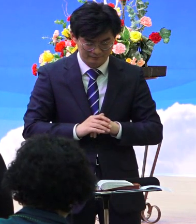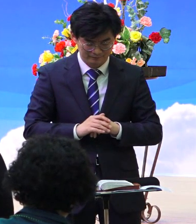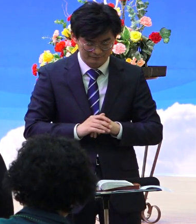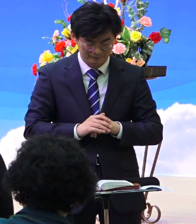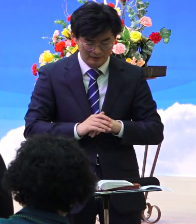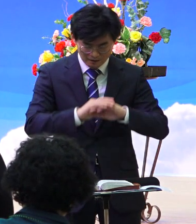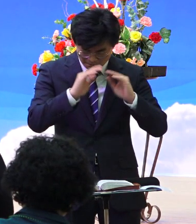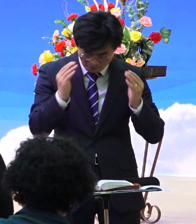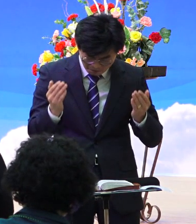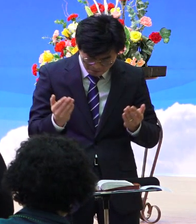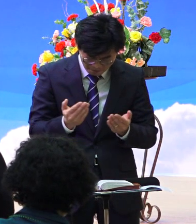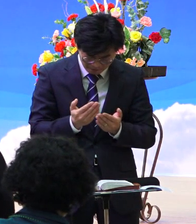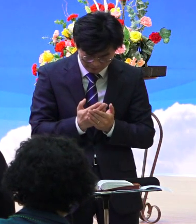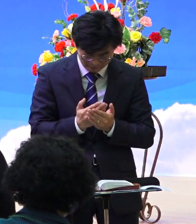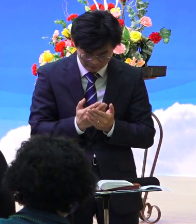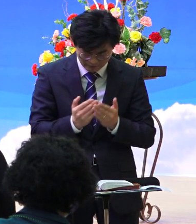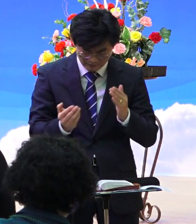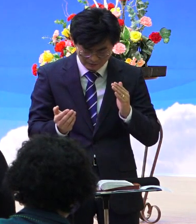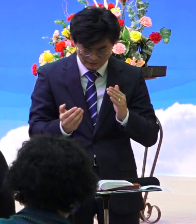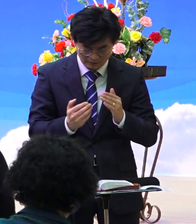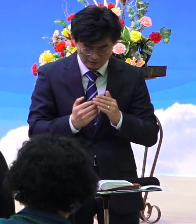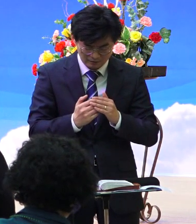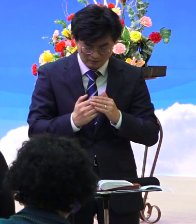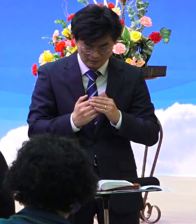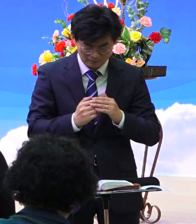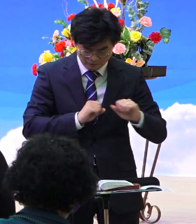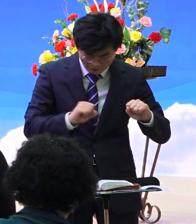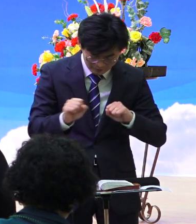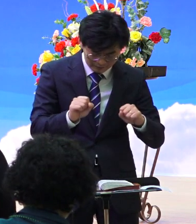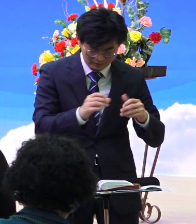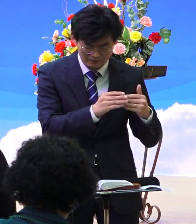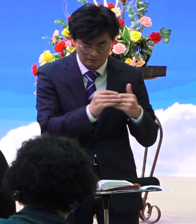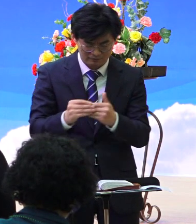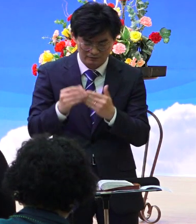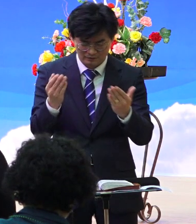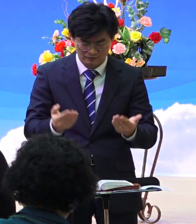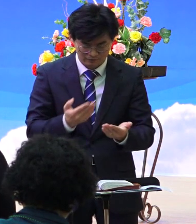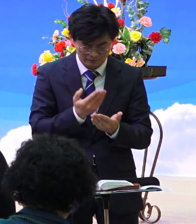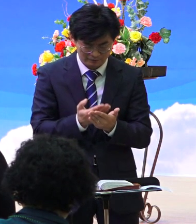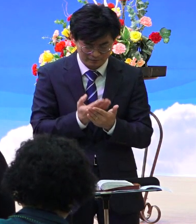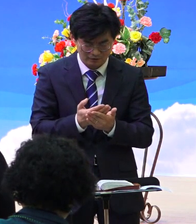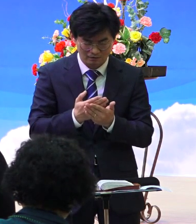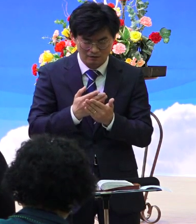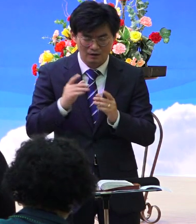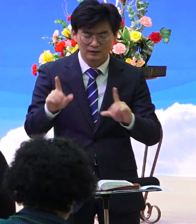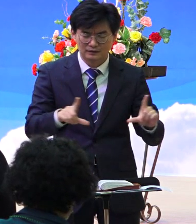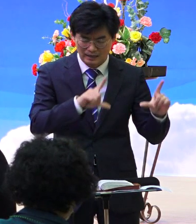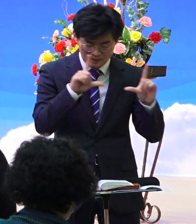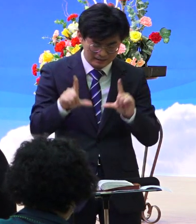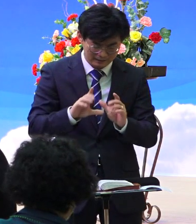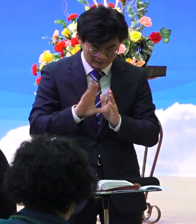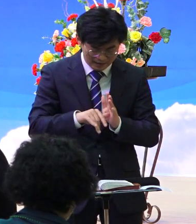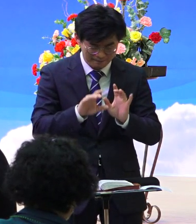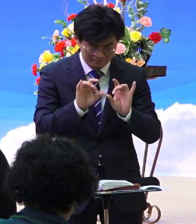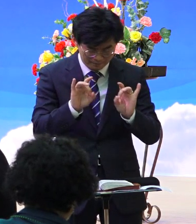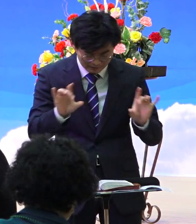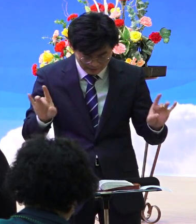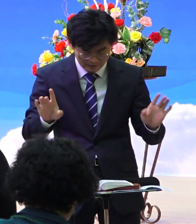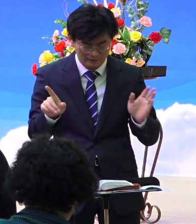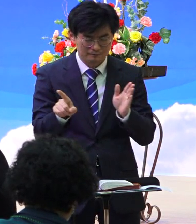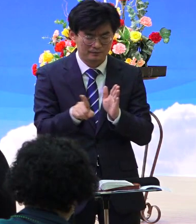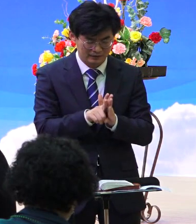것이라고 생각하지 아니하고, 이제 정말 삶의 현장에 나아가서 믿지 않는 사람들 속에서 살아가는 그